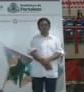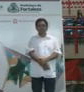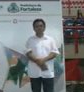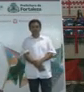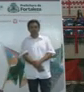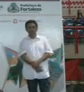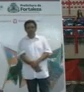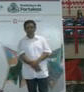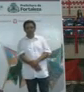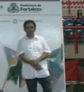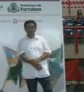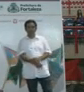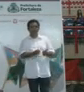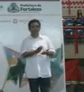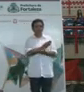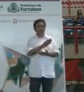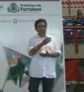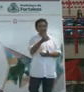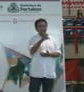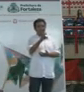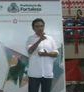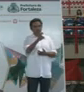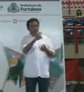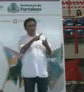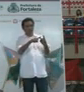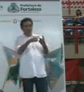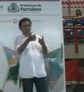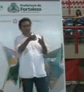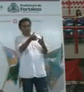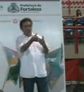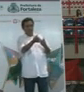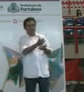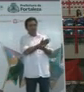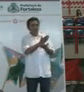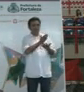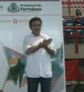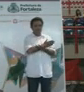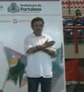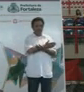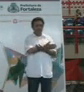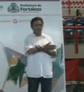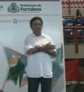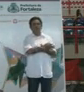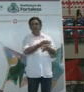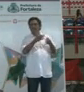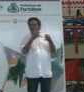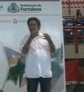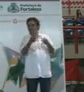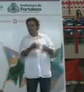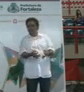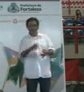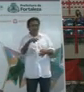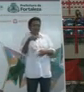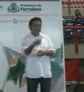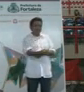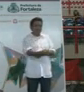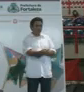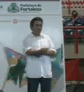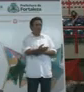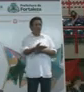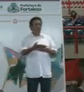6, páginas 15 e 16. Com certeza, depois dessa